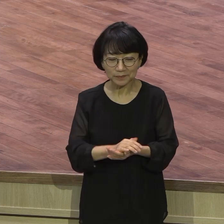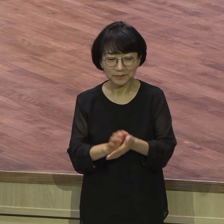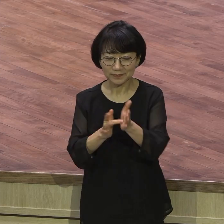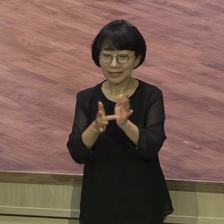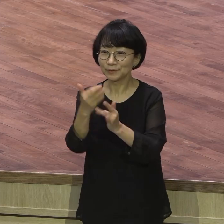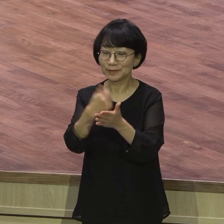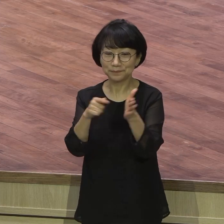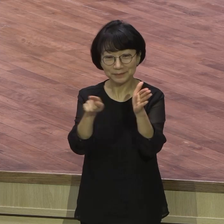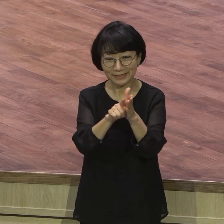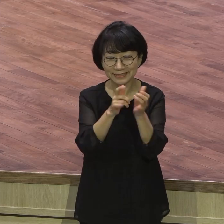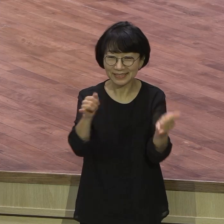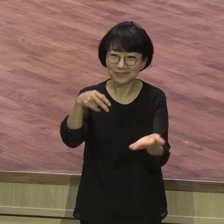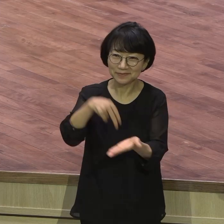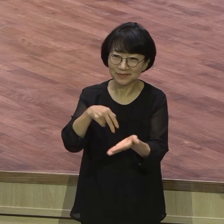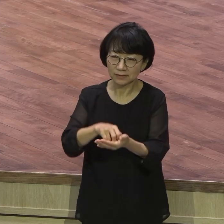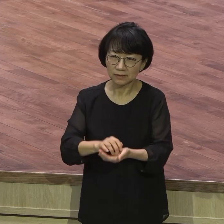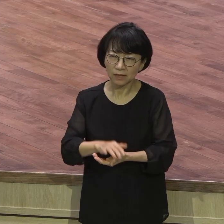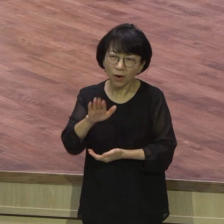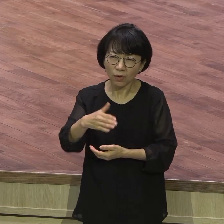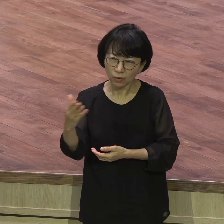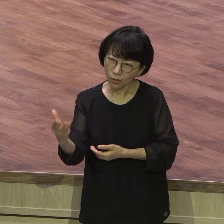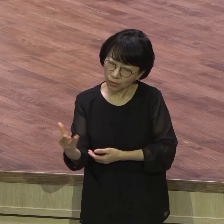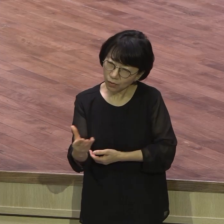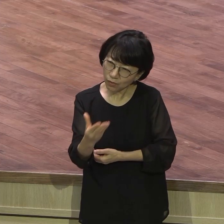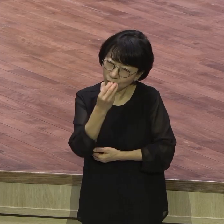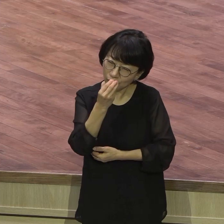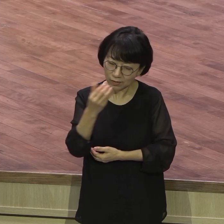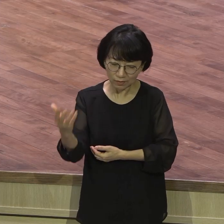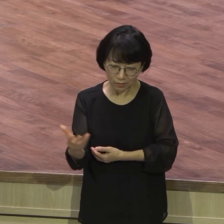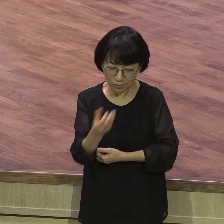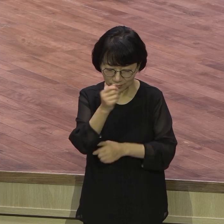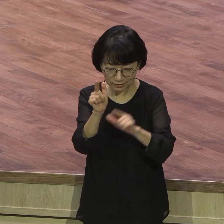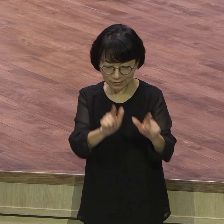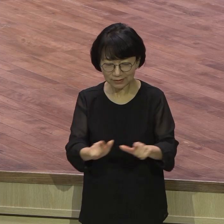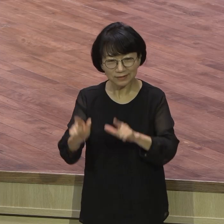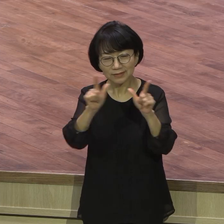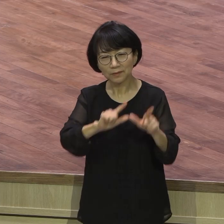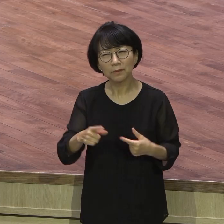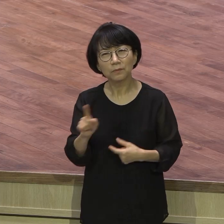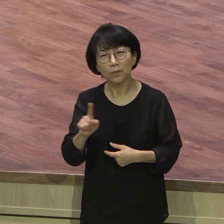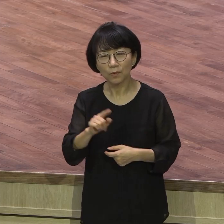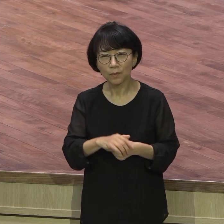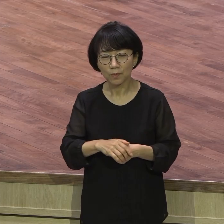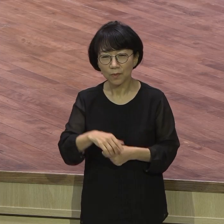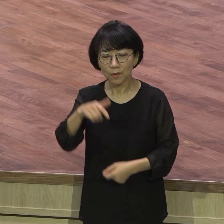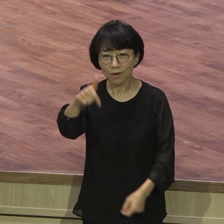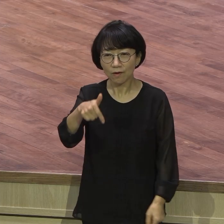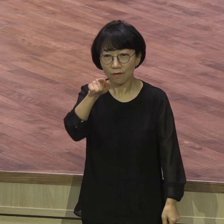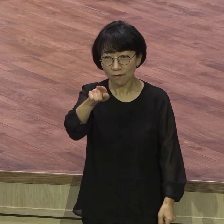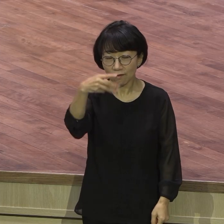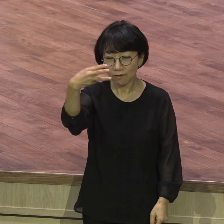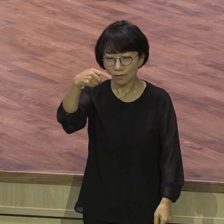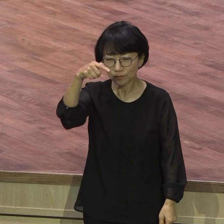어떻게 거룩한 생활을 하느냐. 거룩한 생활을 하느냐. 이 거룩의 개념은